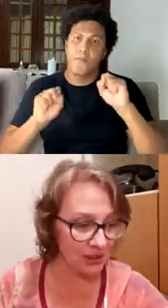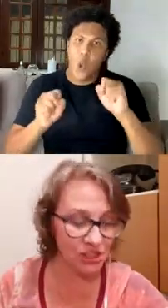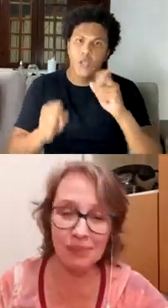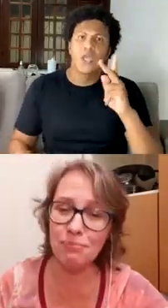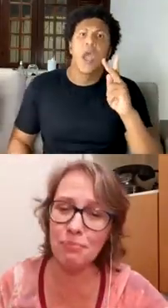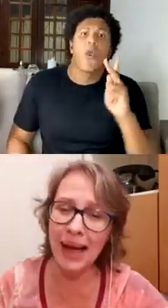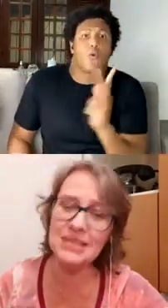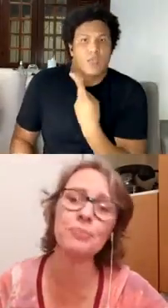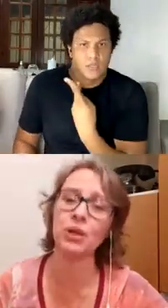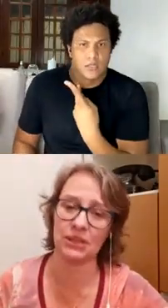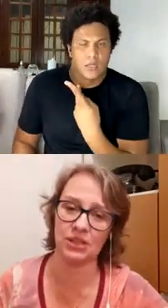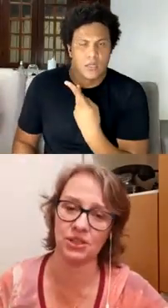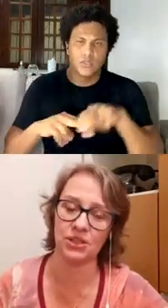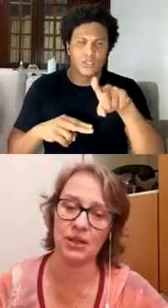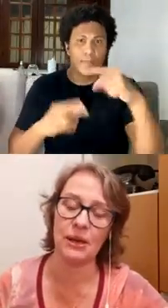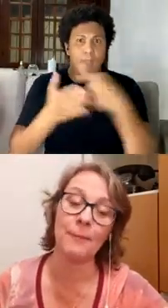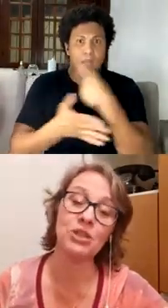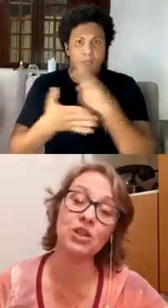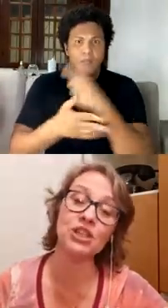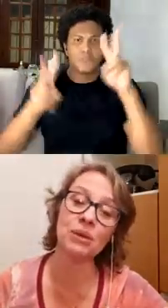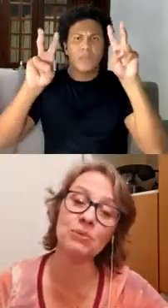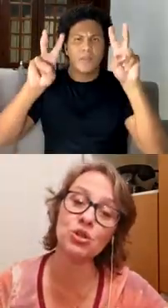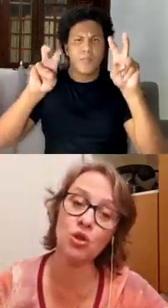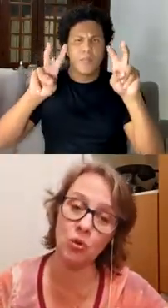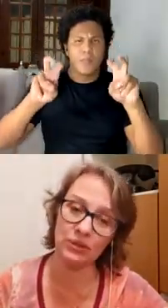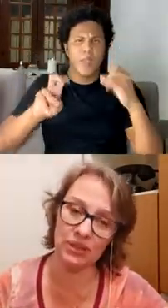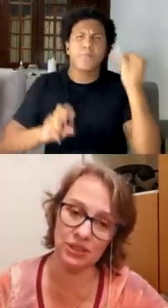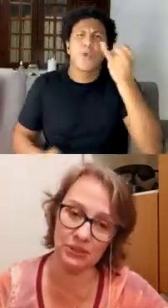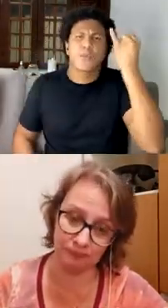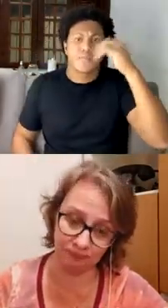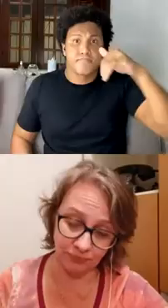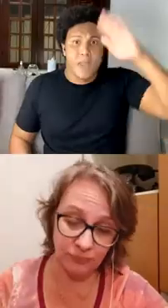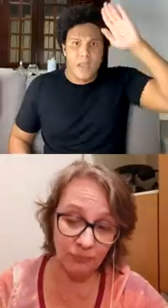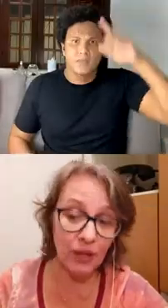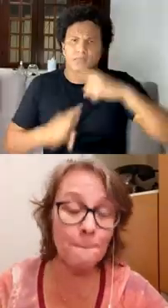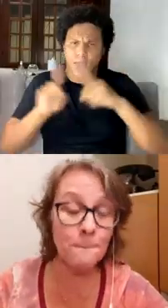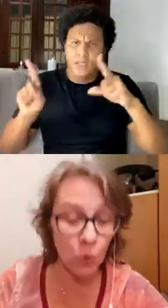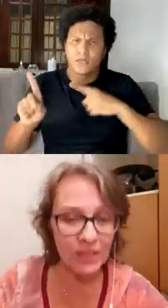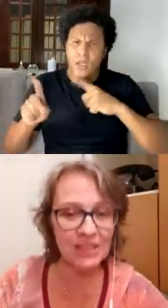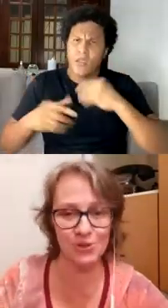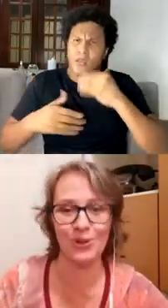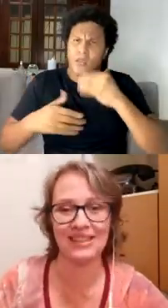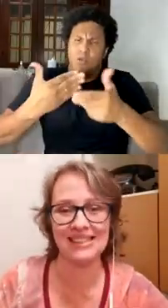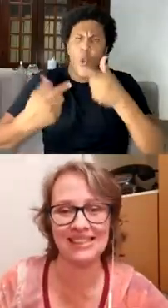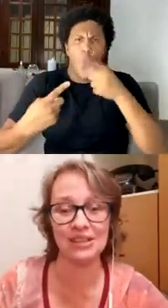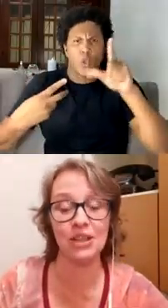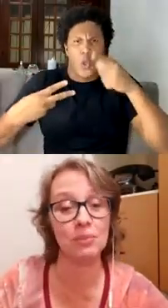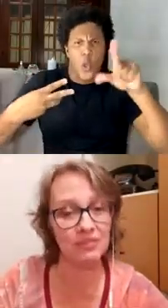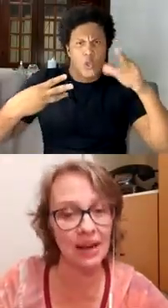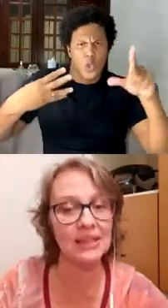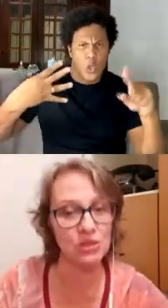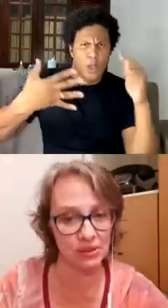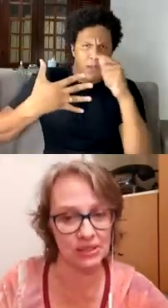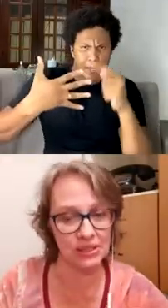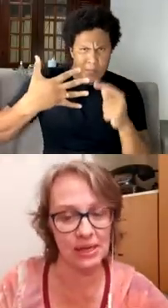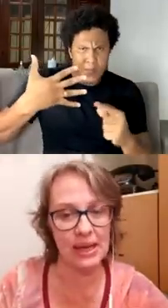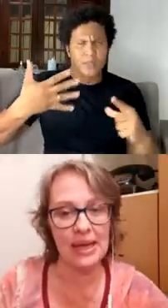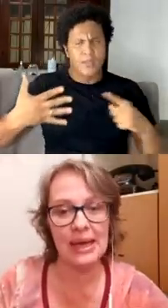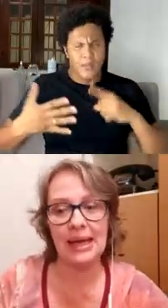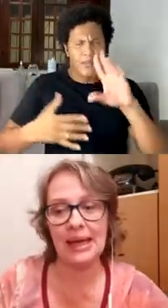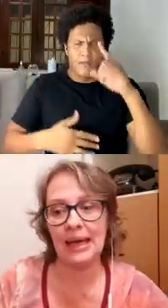as que eu achei mais importantes. Mas nós temos outras. Muitas outras. E nós vamos falar das